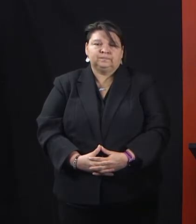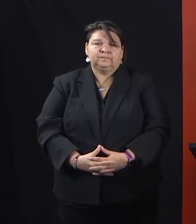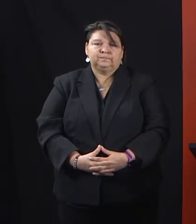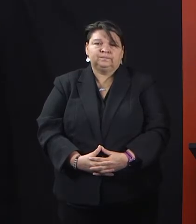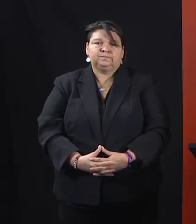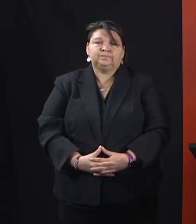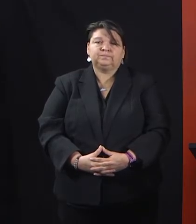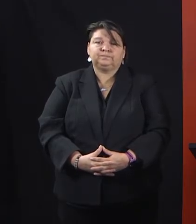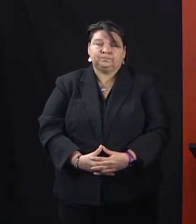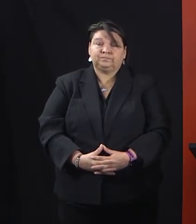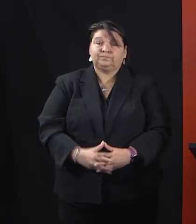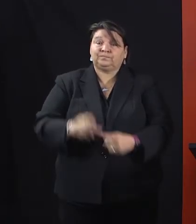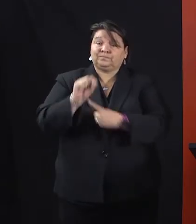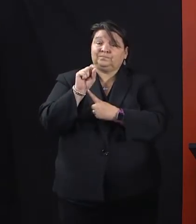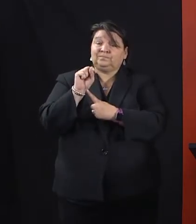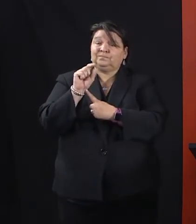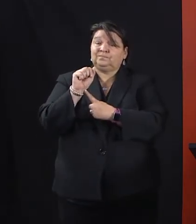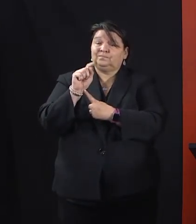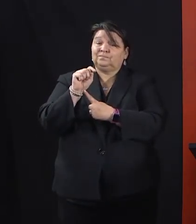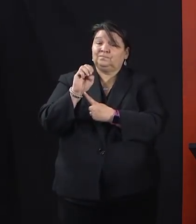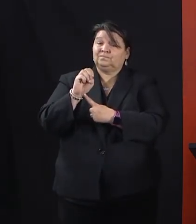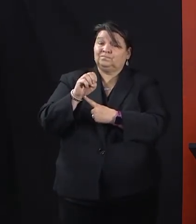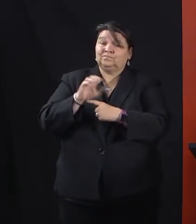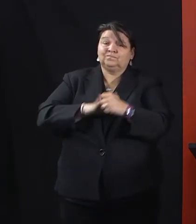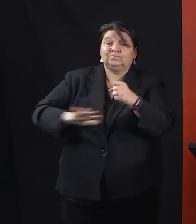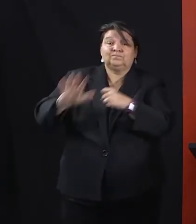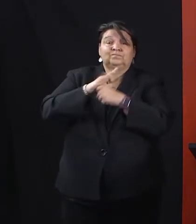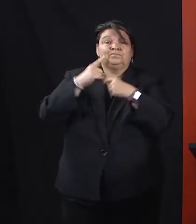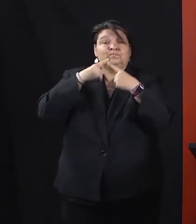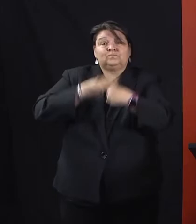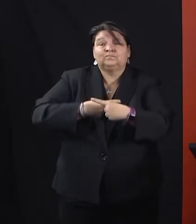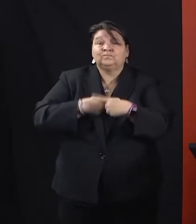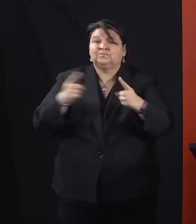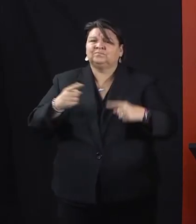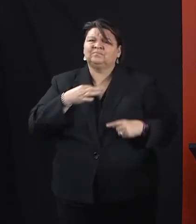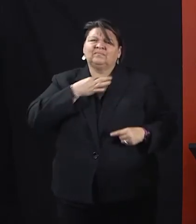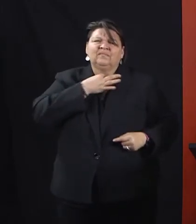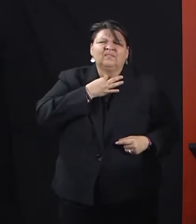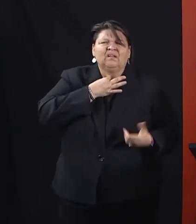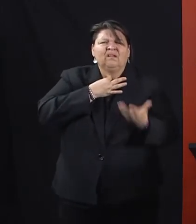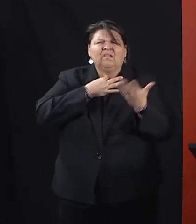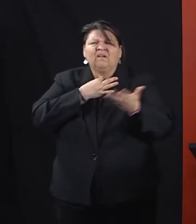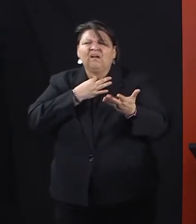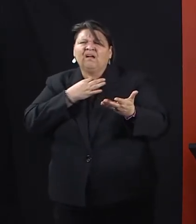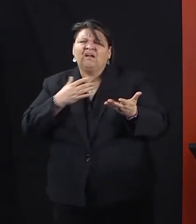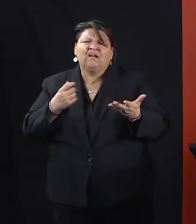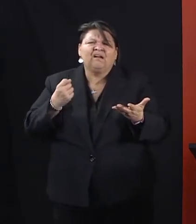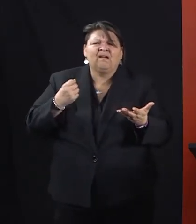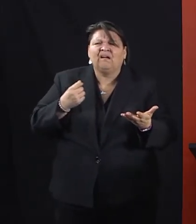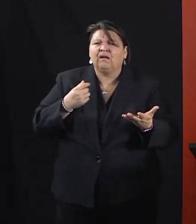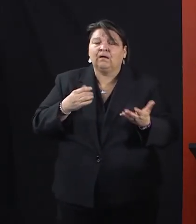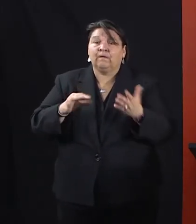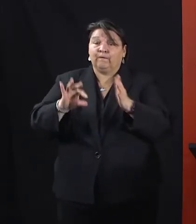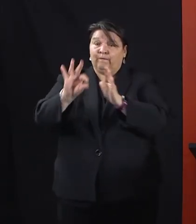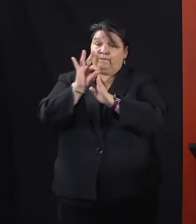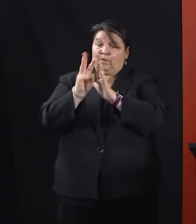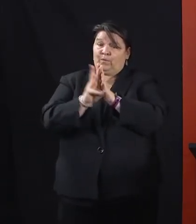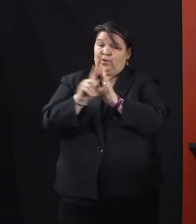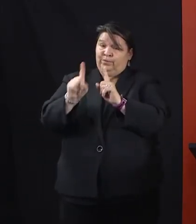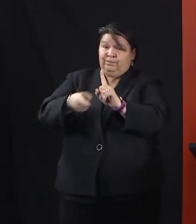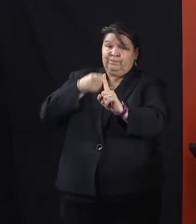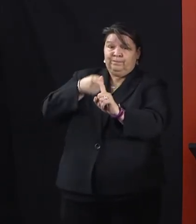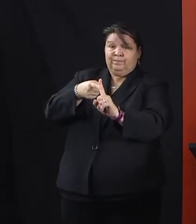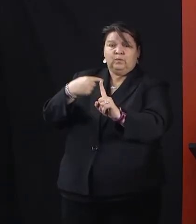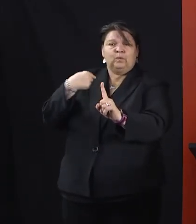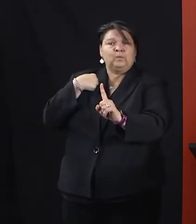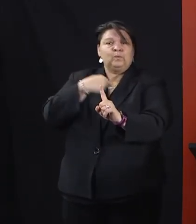statewide declaration raises, but we believe that Fort Worth is currently consistent with Governor Abbott's declaration.